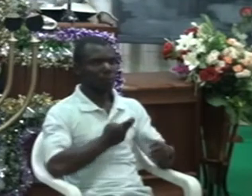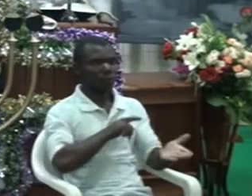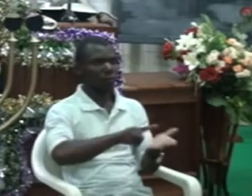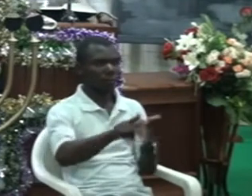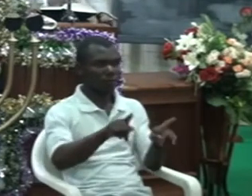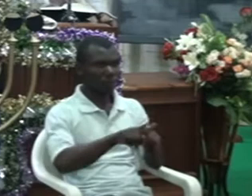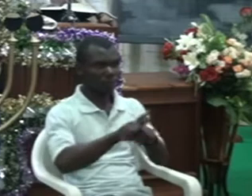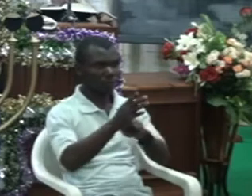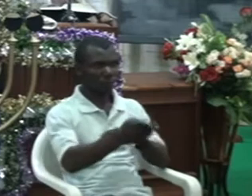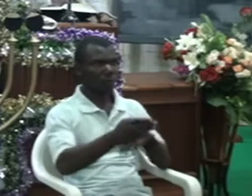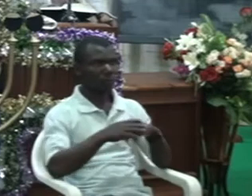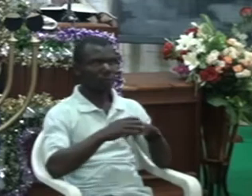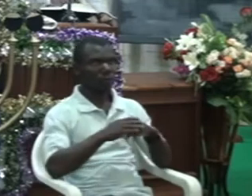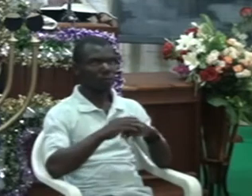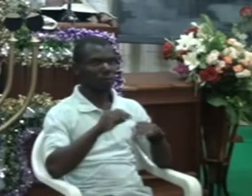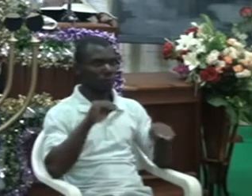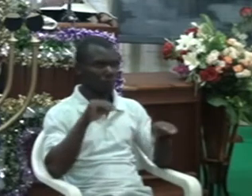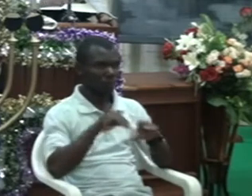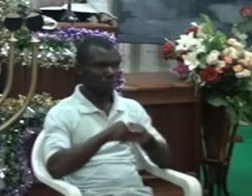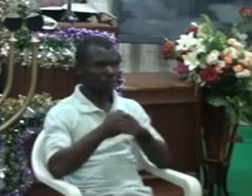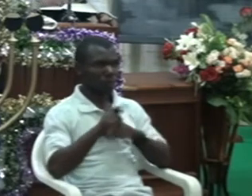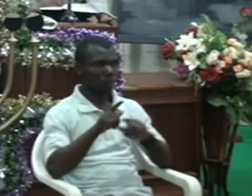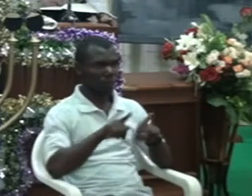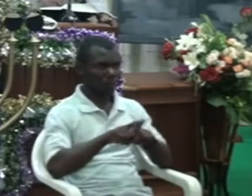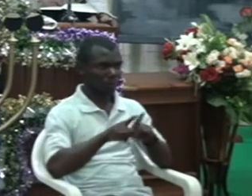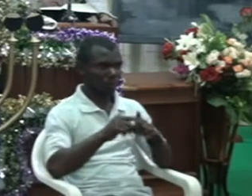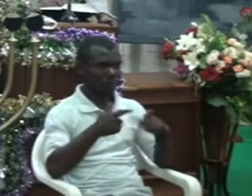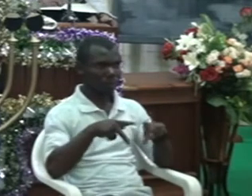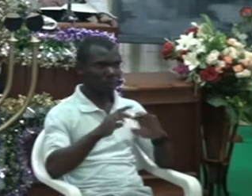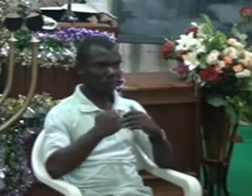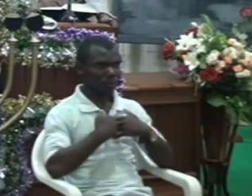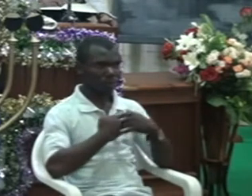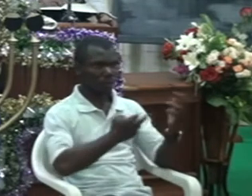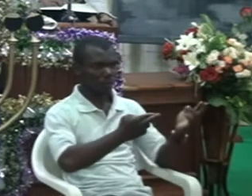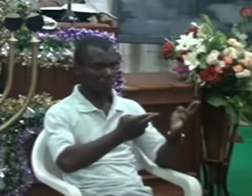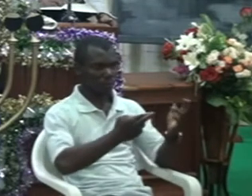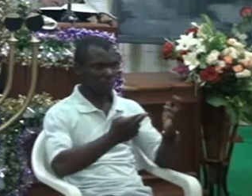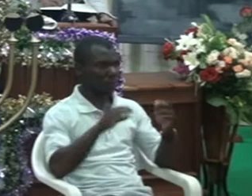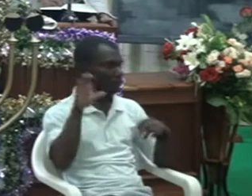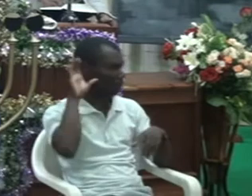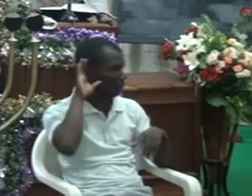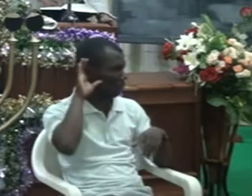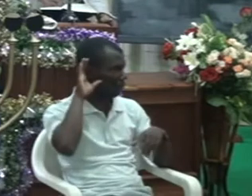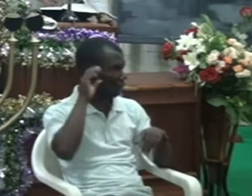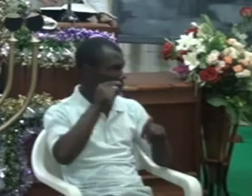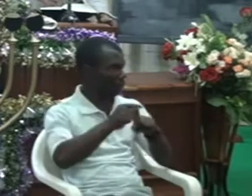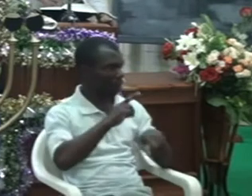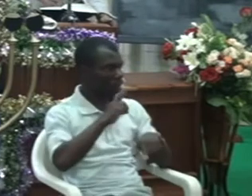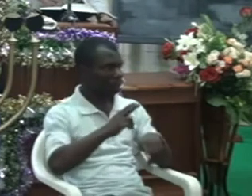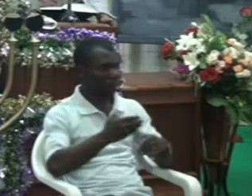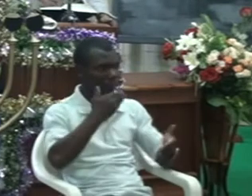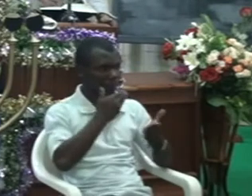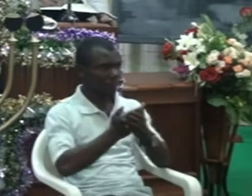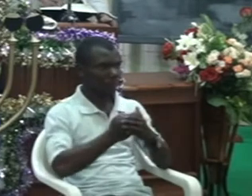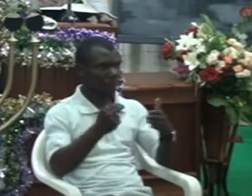hivi. Ndani yake nyinyi vile vile, wakati mliposikia neno la kweli, habari njema ya wokovu